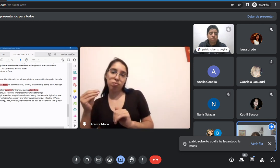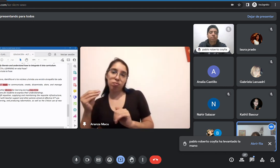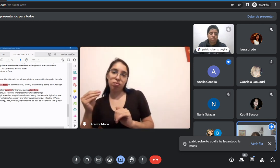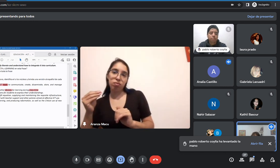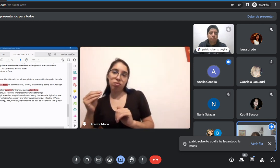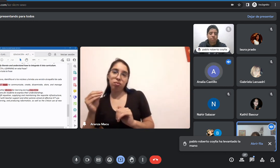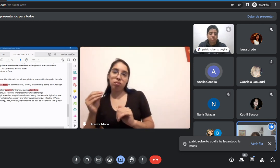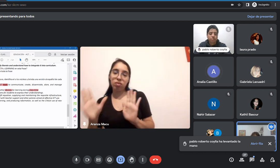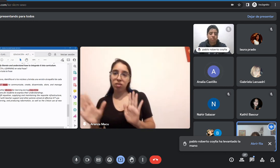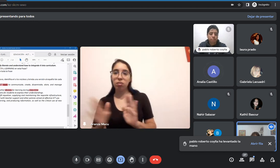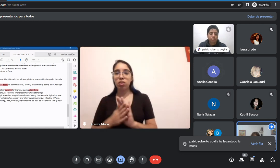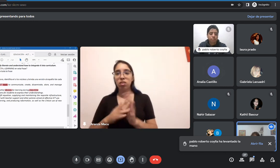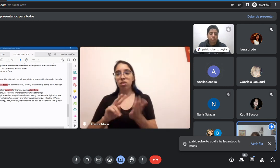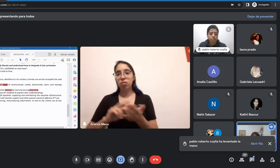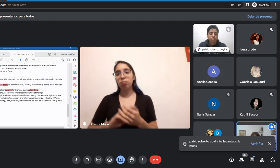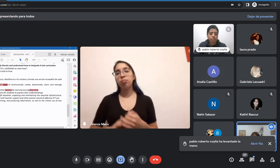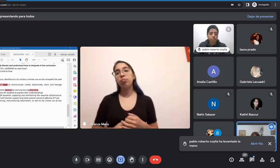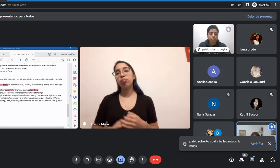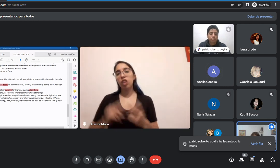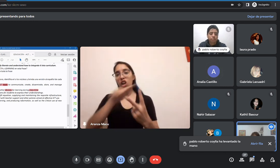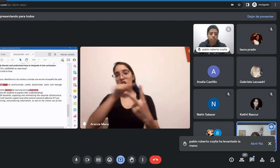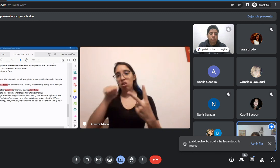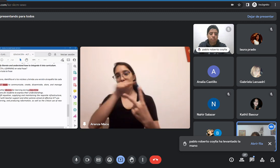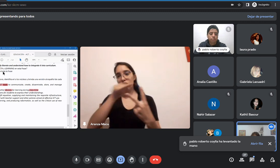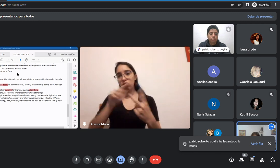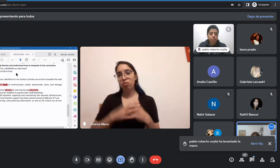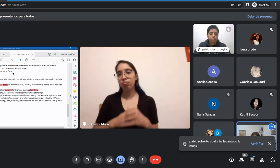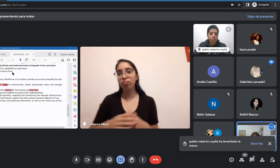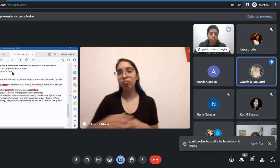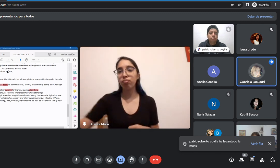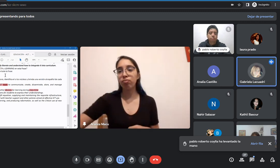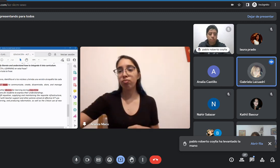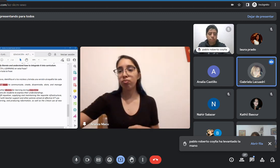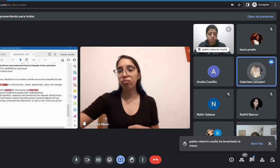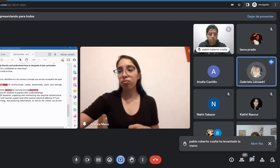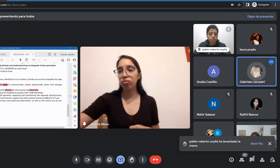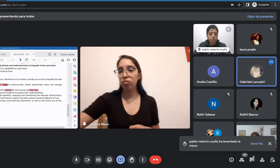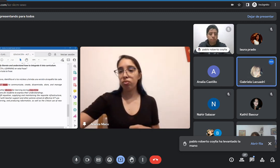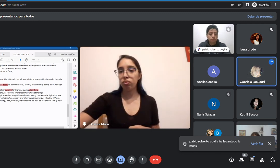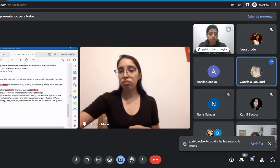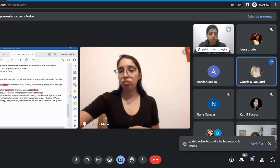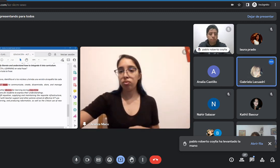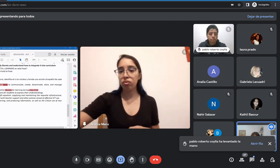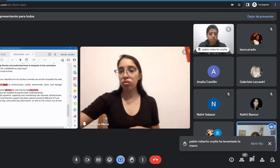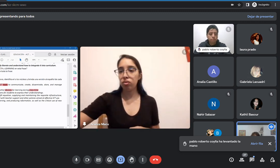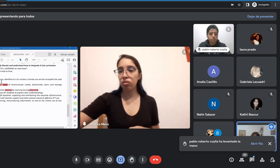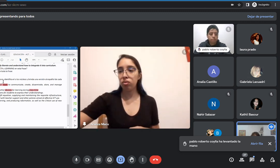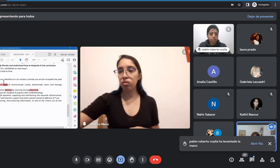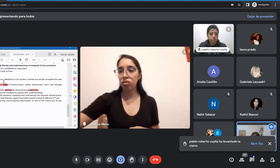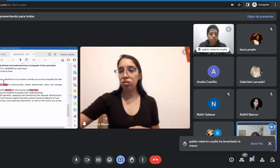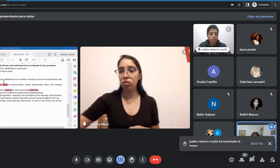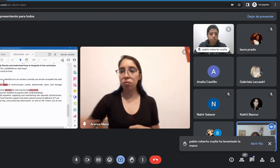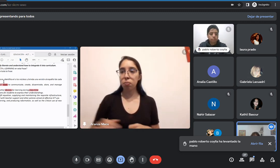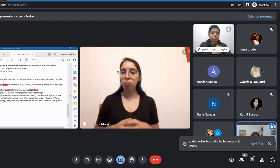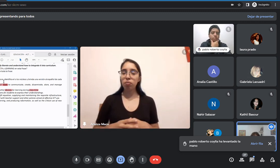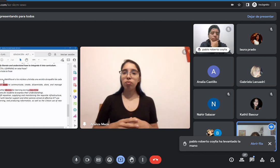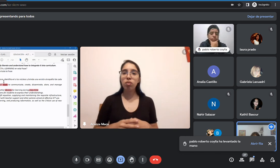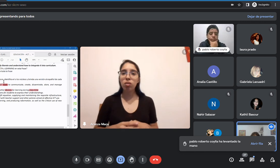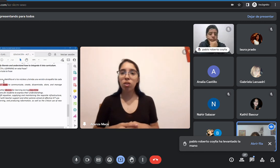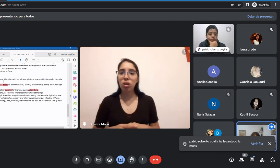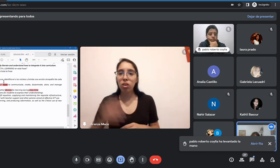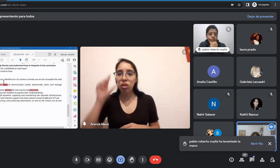Entonces, ¿qué pasa? Sí. ¿Qué dato me da ese? Es un posesivo. Claro, entonces quiere decir que no va a ser